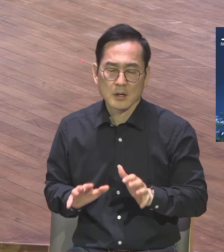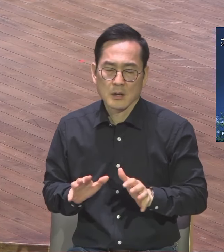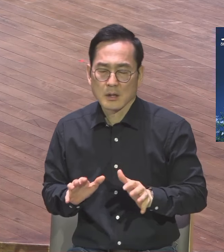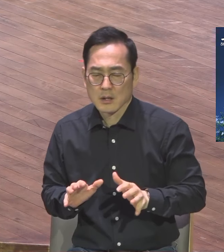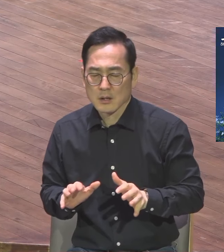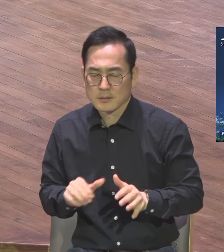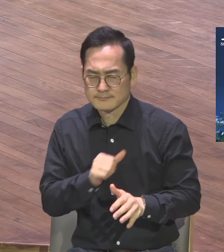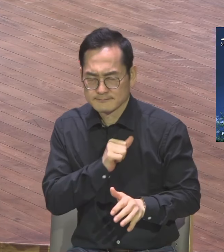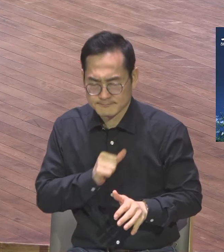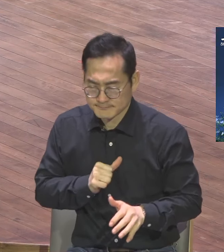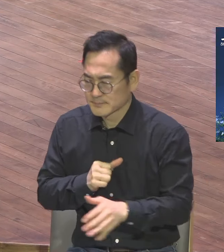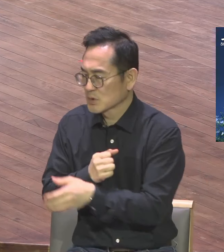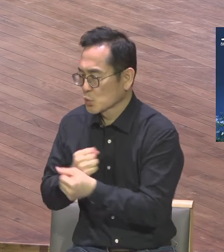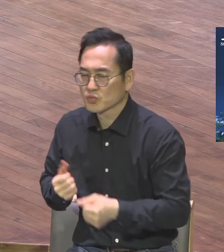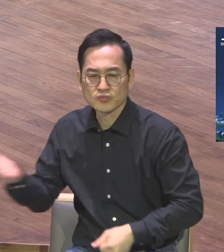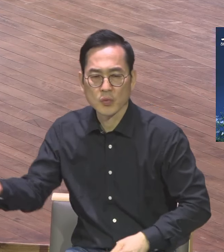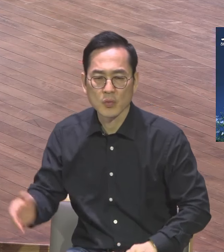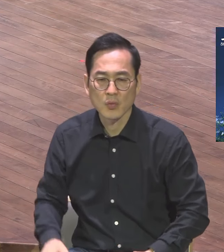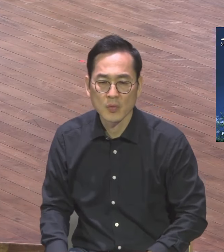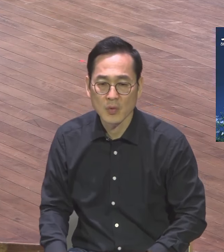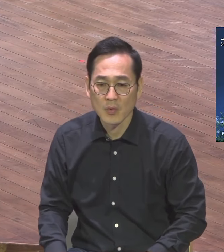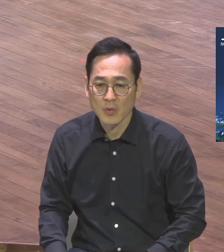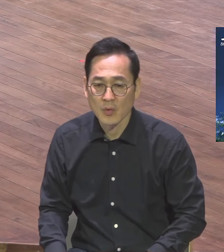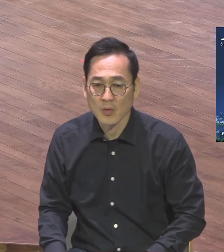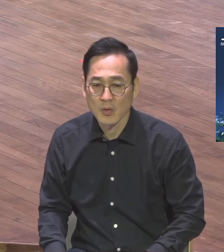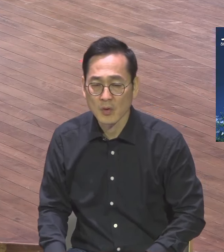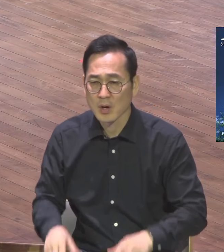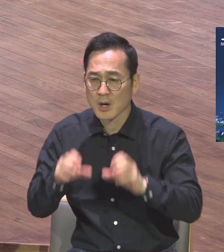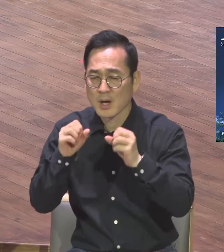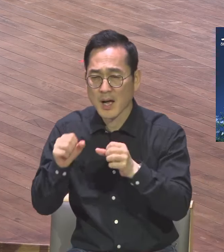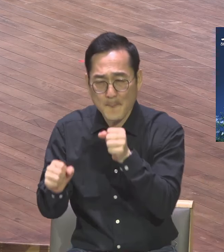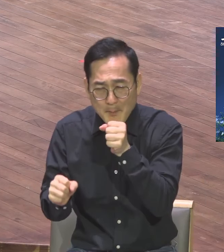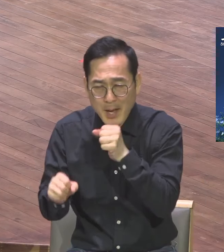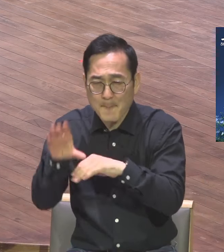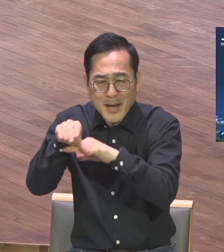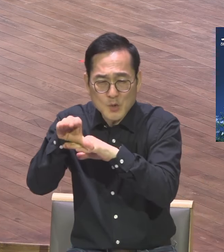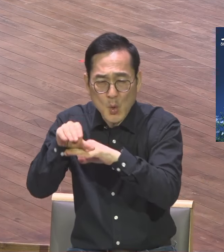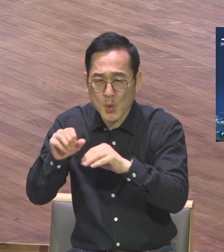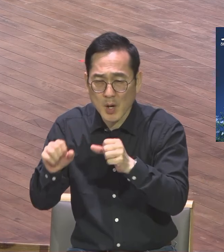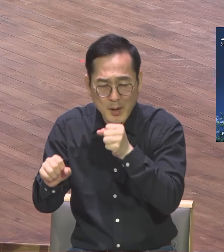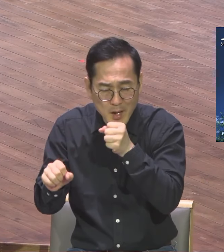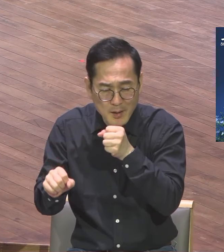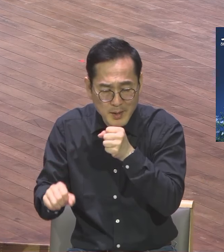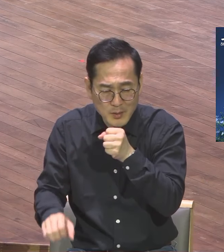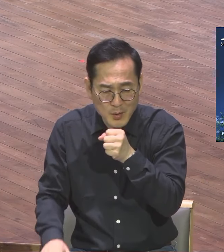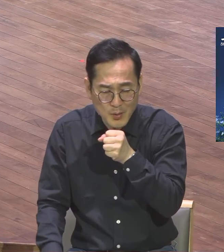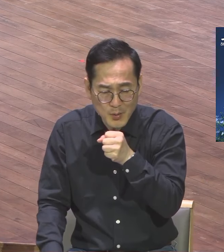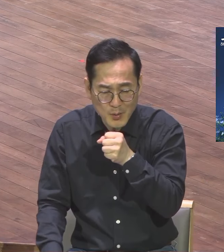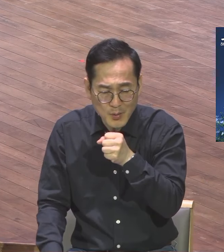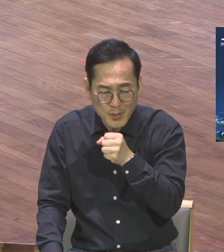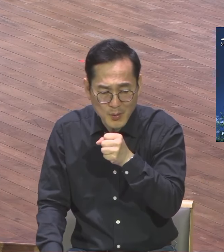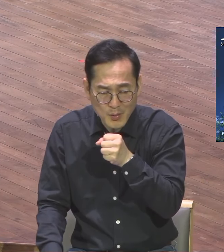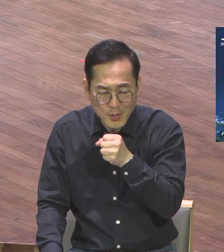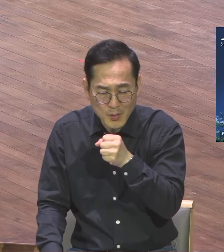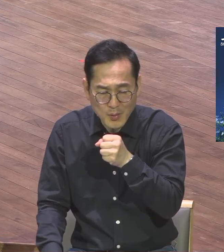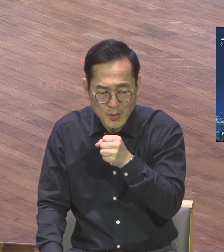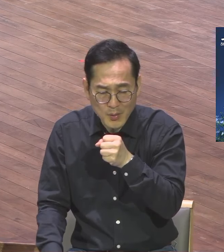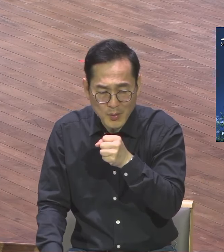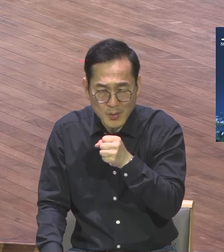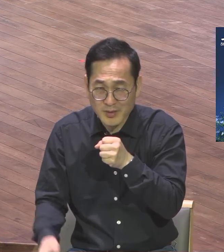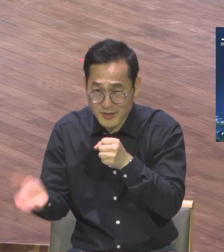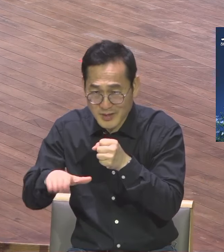거죠. 그래서 방송을 해도 뭐 모슬렘을 깐다든가 뭐 이렇게 하면 당장 들어온대요.